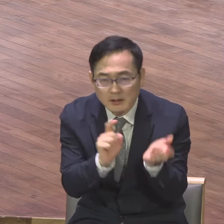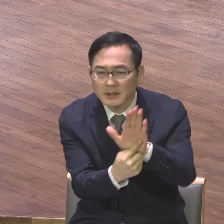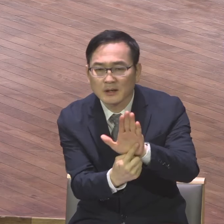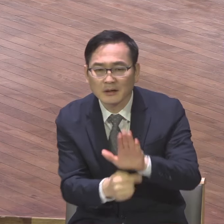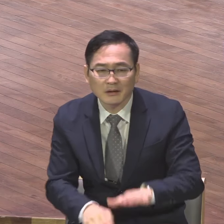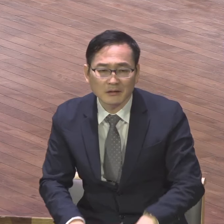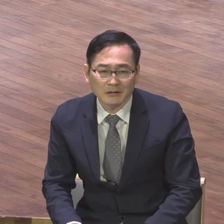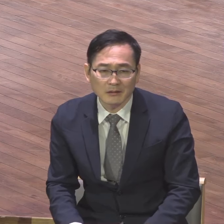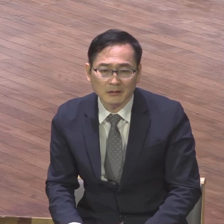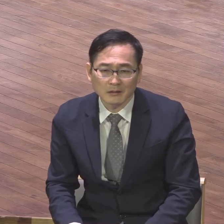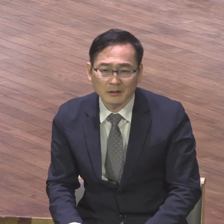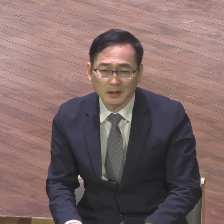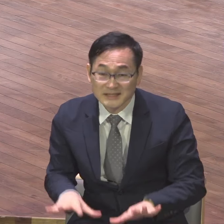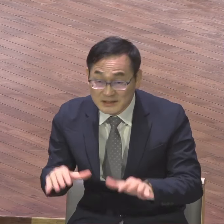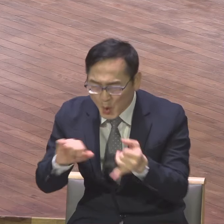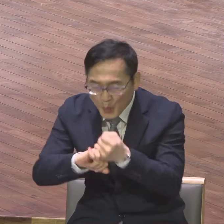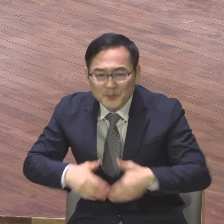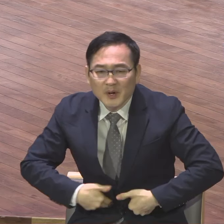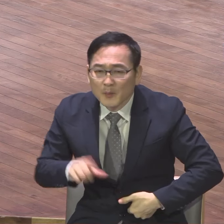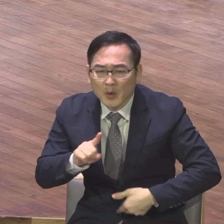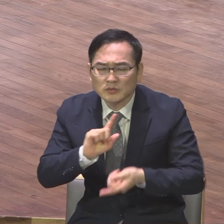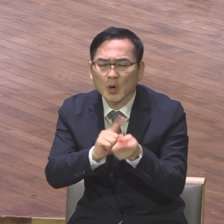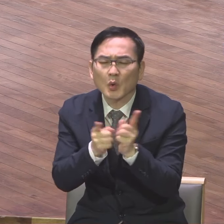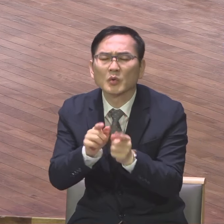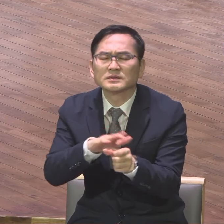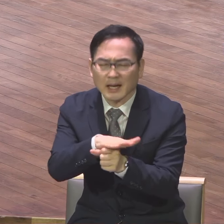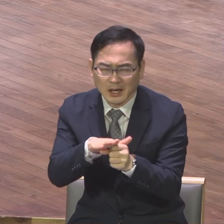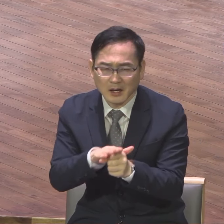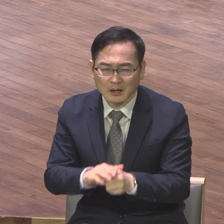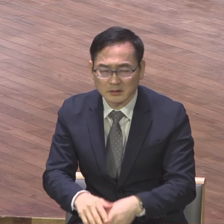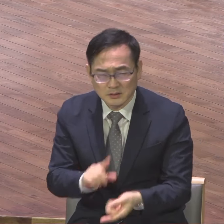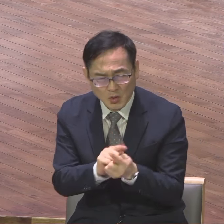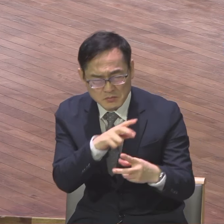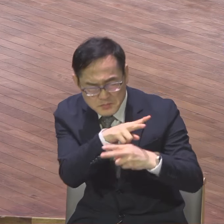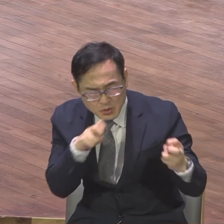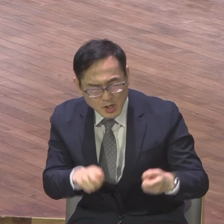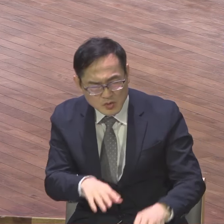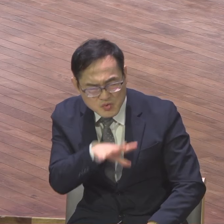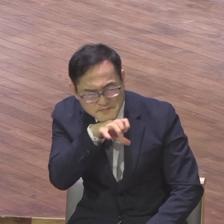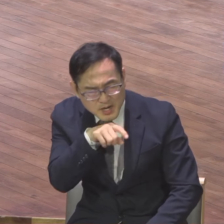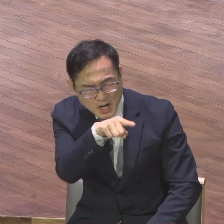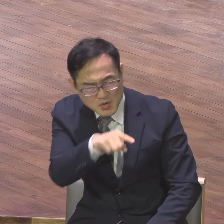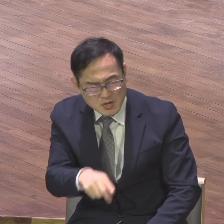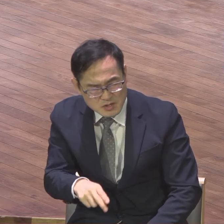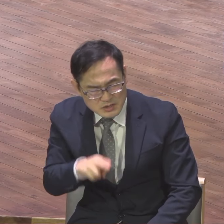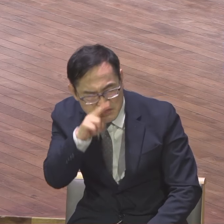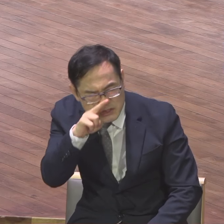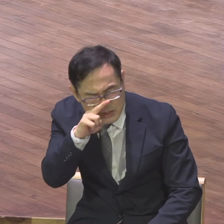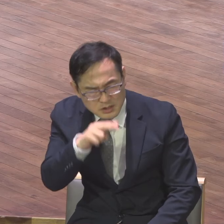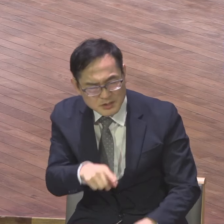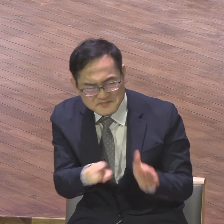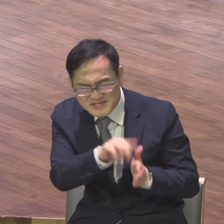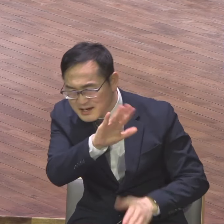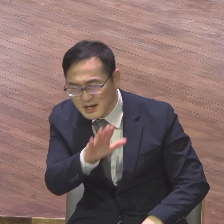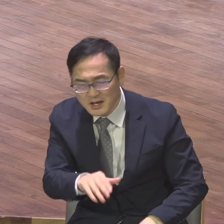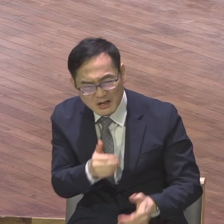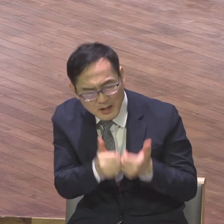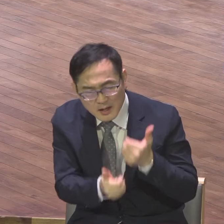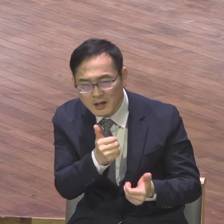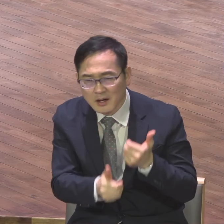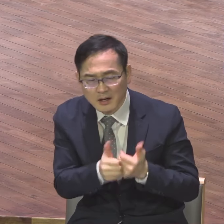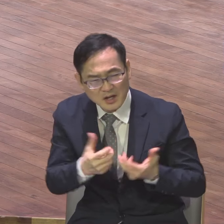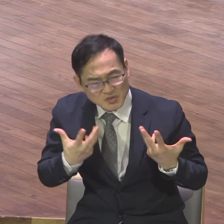뭐냐, 서로 사랑하는 겁니다. 불신하고 불평하고 원망하고 후회하고